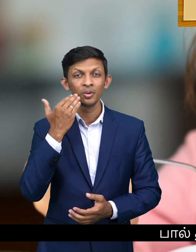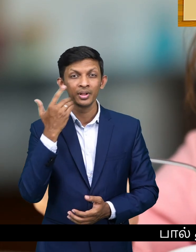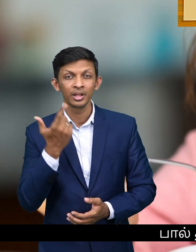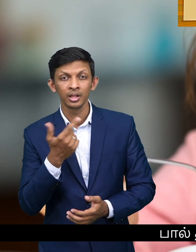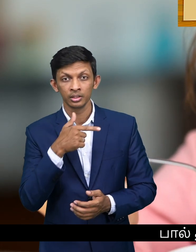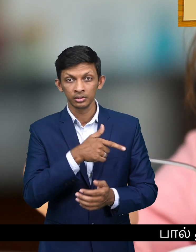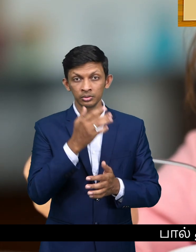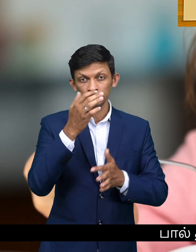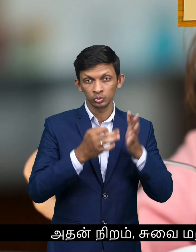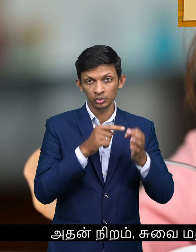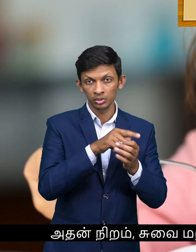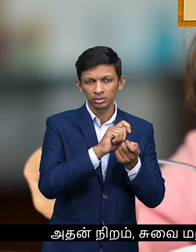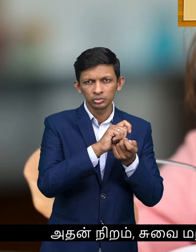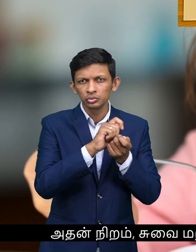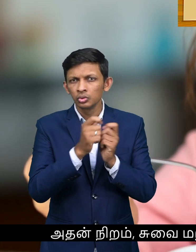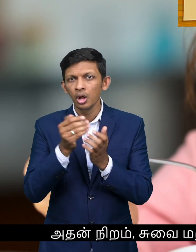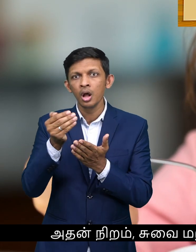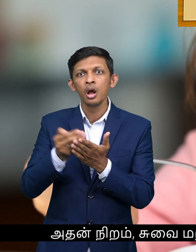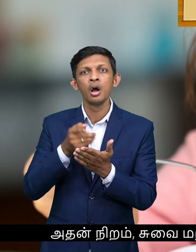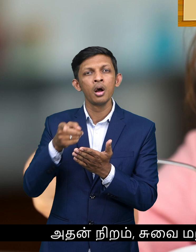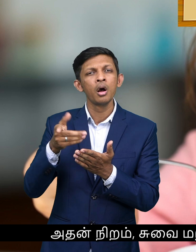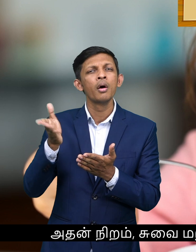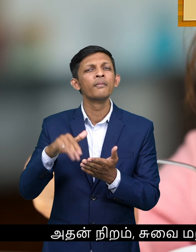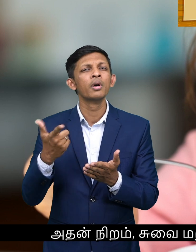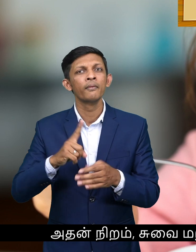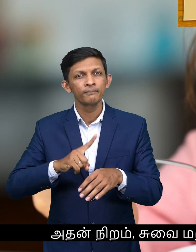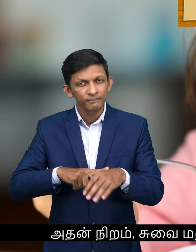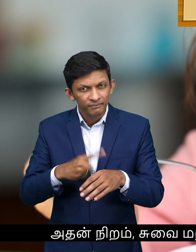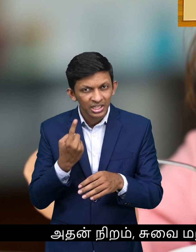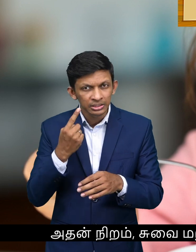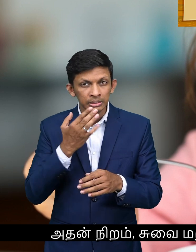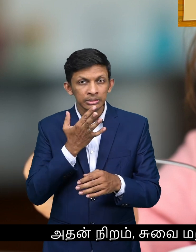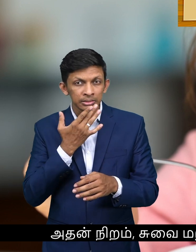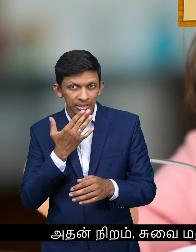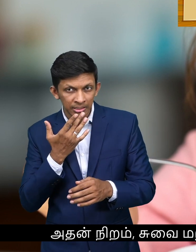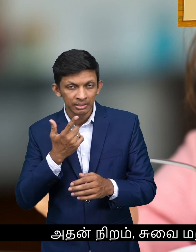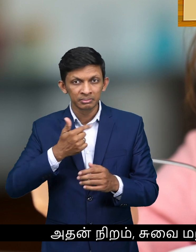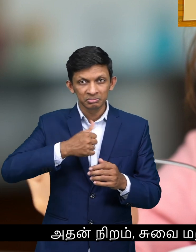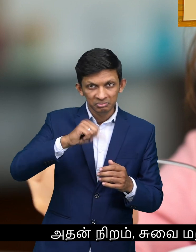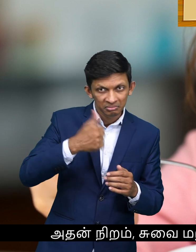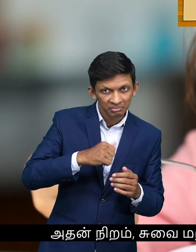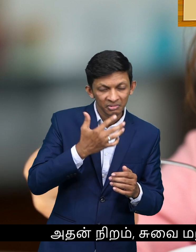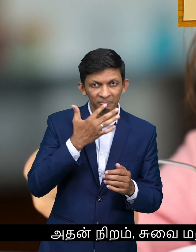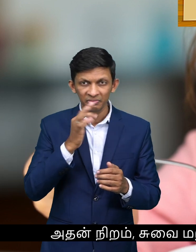பால் தயிராக மாறும்போது அதன் நிறம், சுவை மற்றும் நிலையில் மாற்றங்கள் ஏற்படும்.